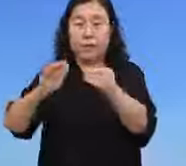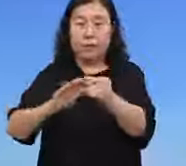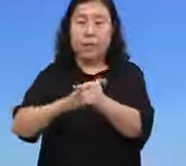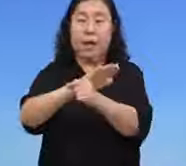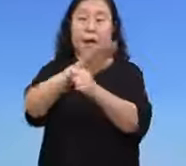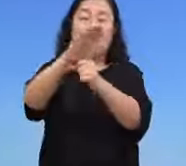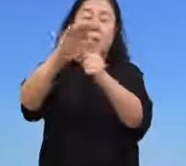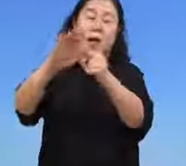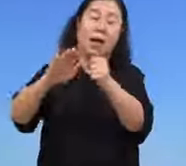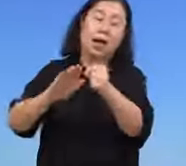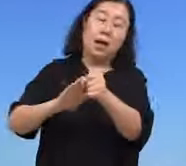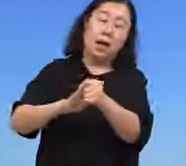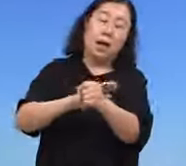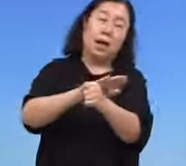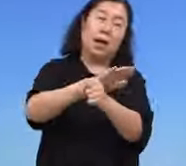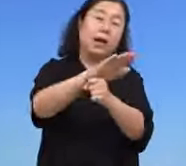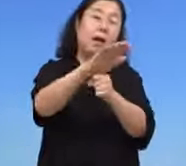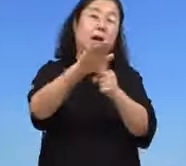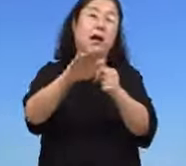사랑해요.